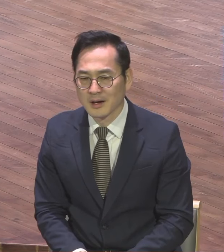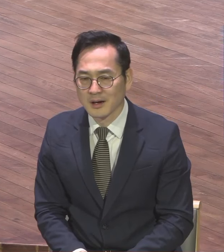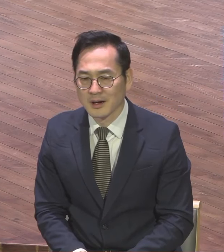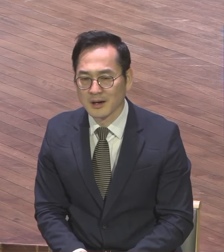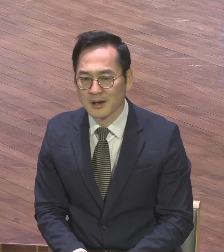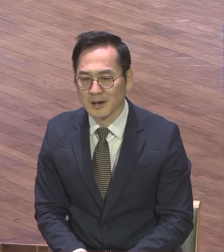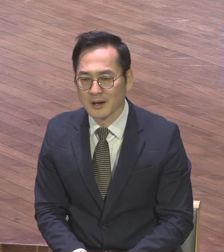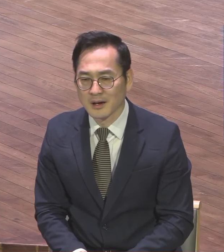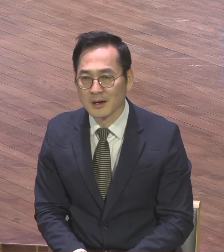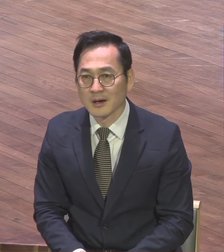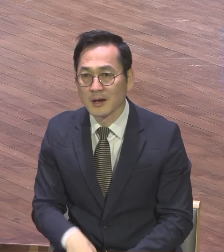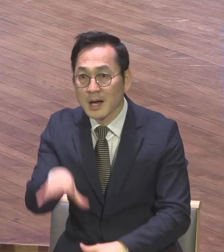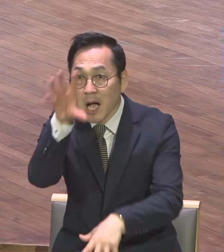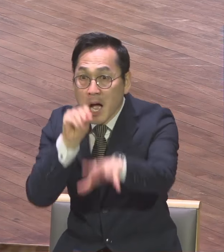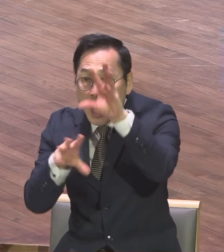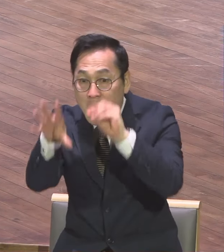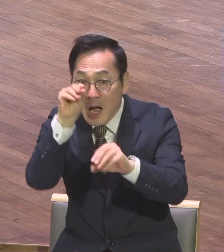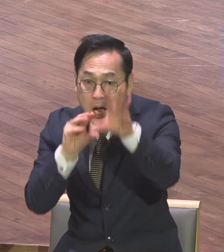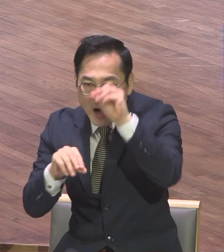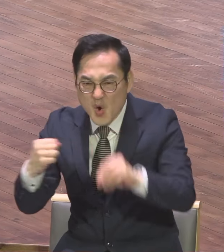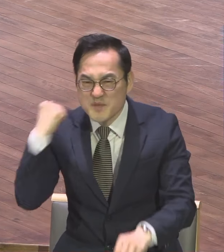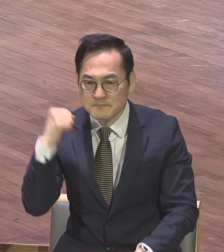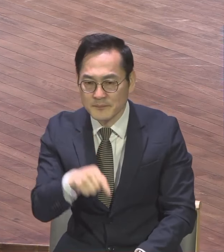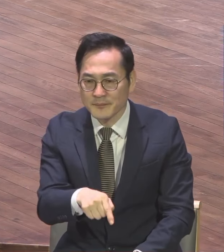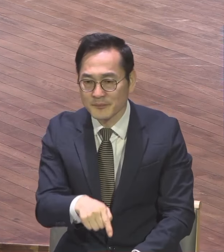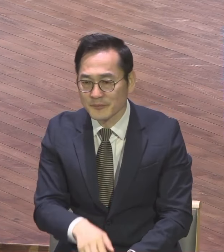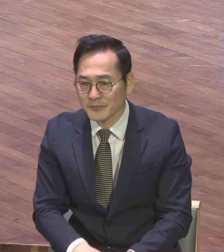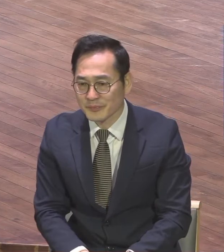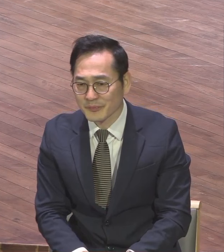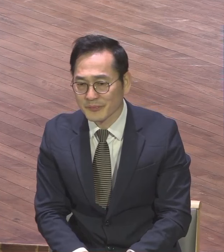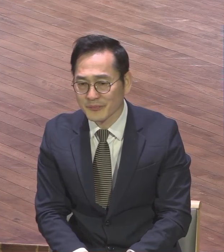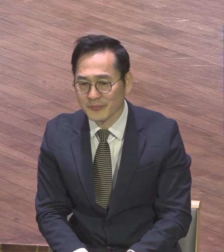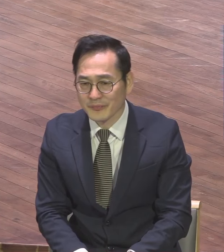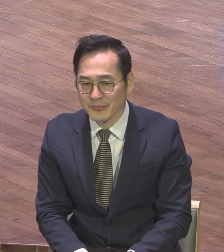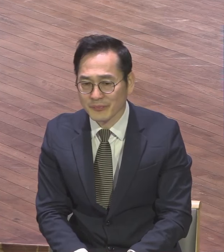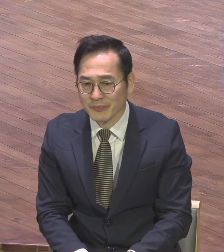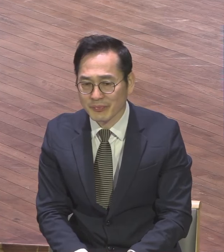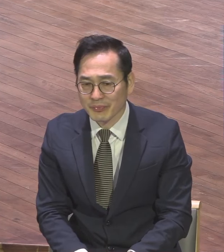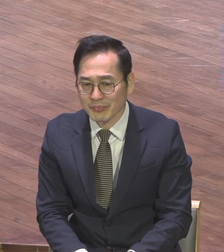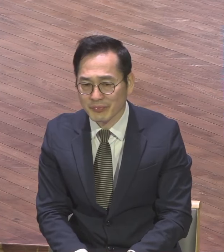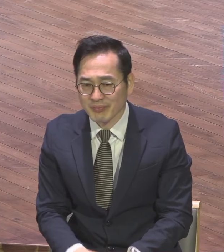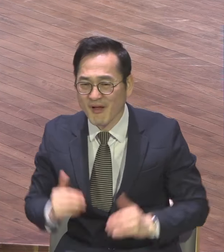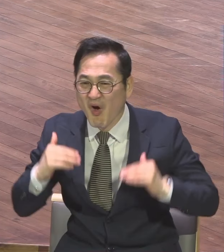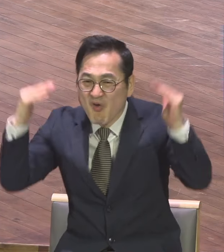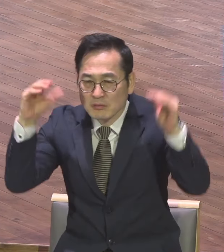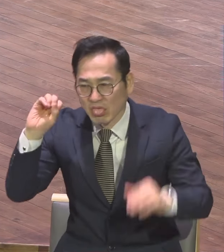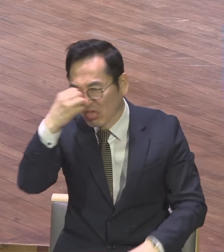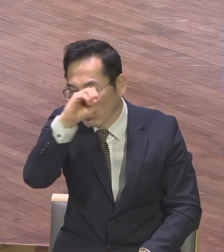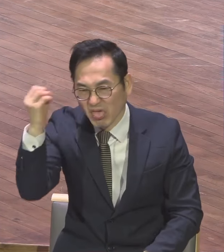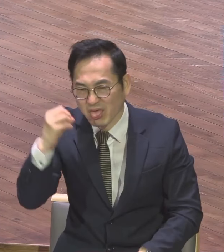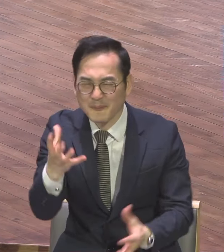아이들은요 아주 흡수력, 수용력이 뛰어납니다.